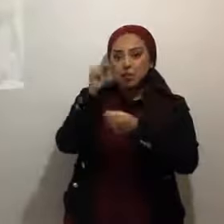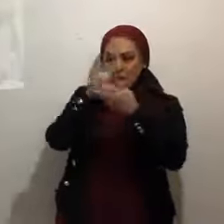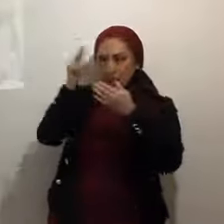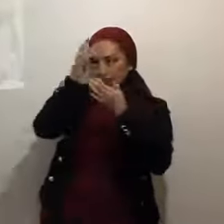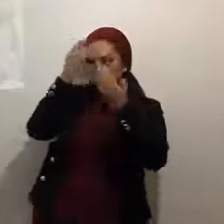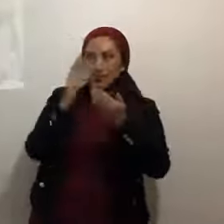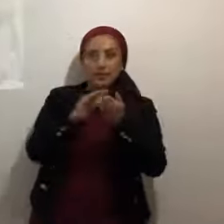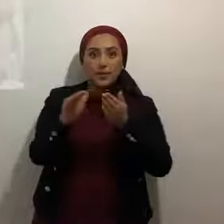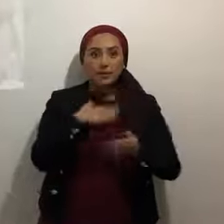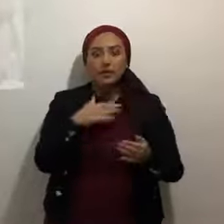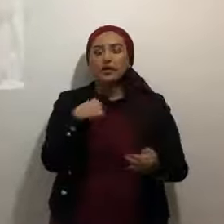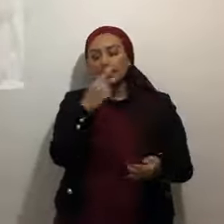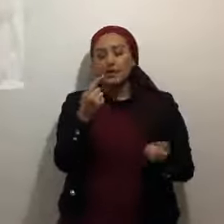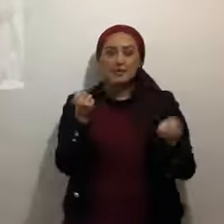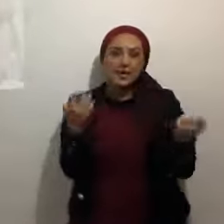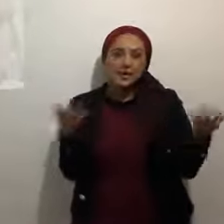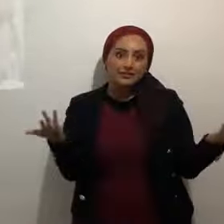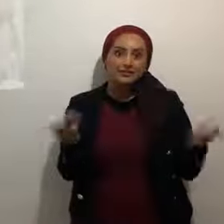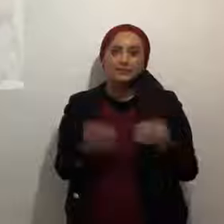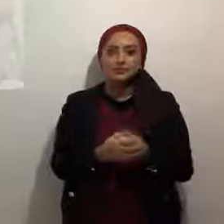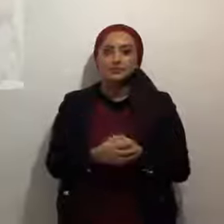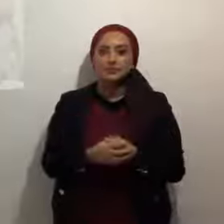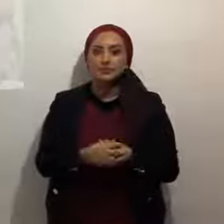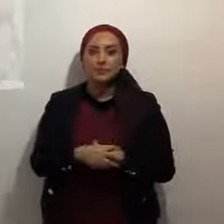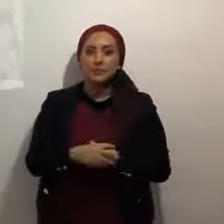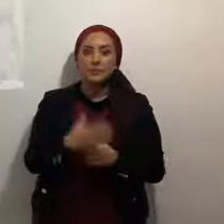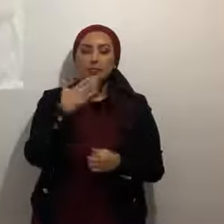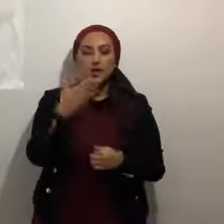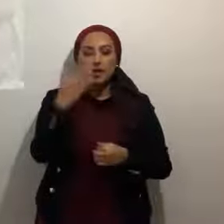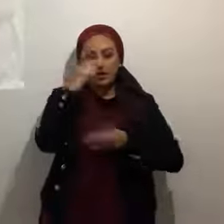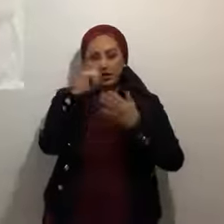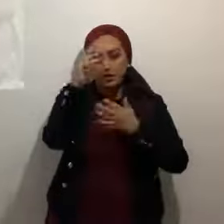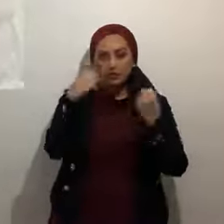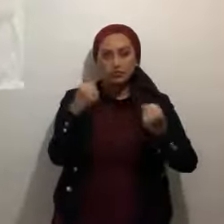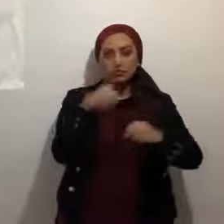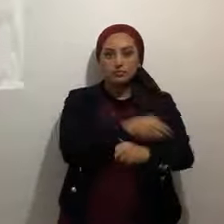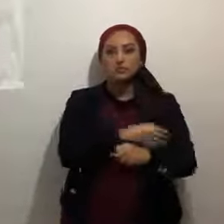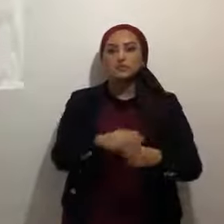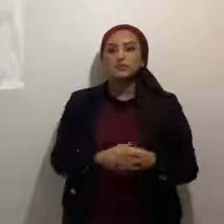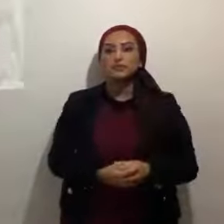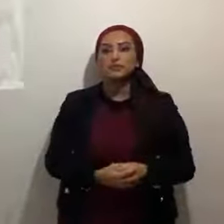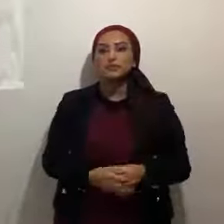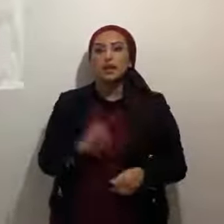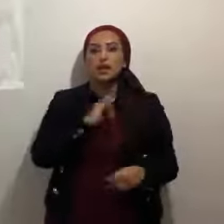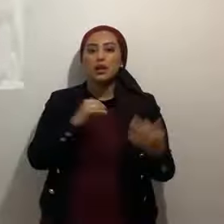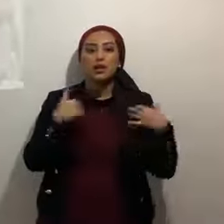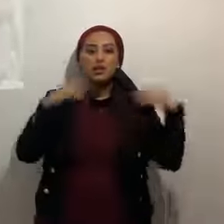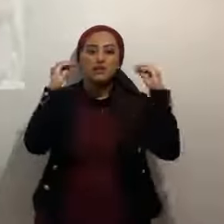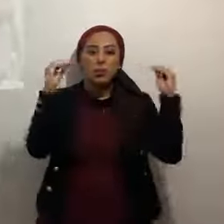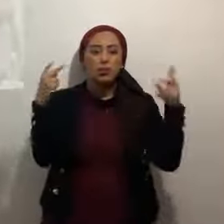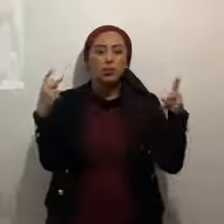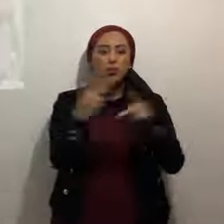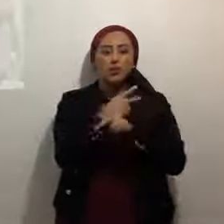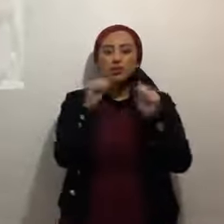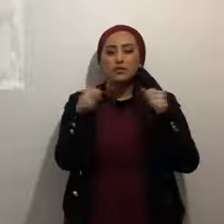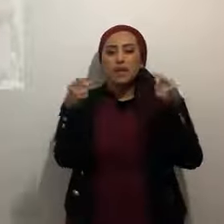digo muchos, es que ha sido muy intenso gracias al Eterno. He ministrado que lo peor que le puede suceder a una